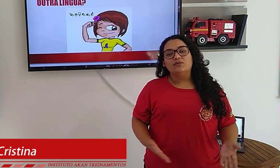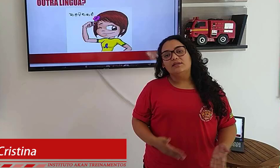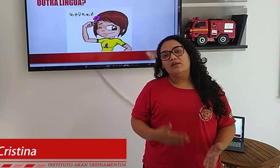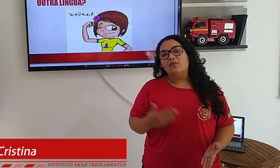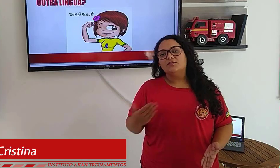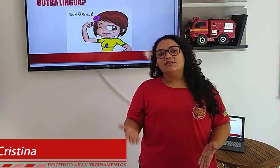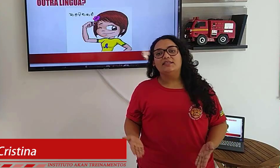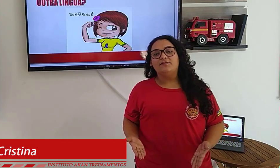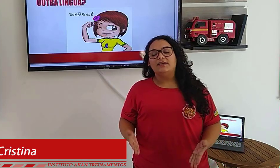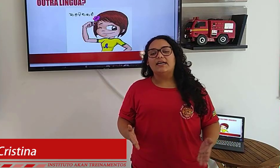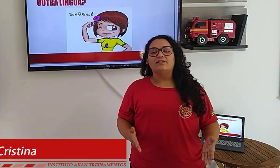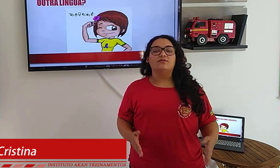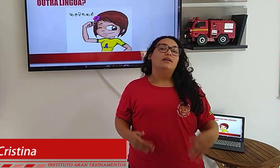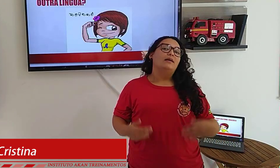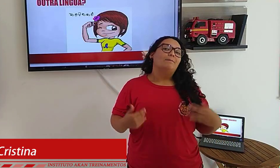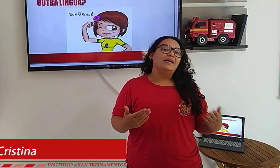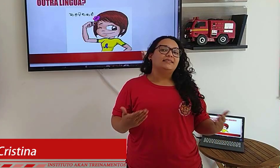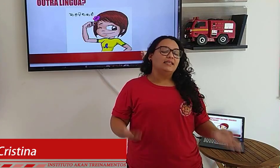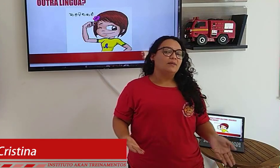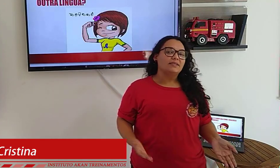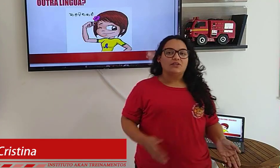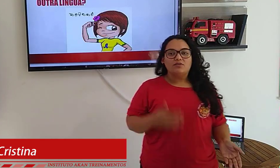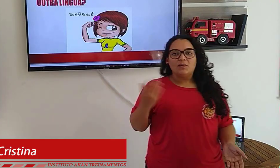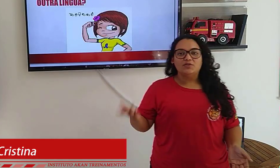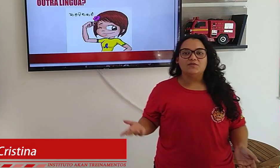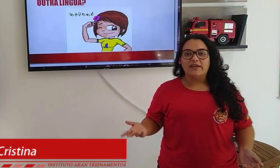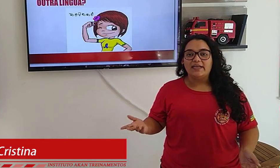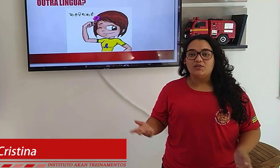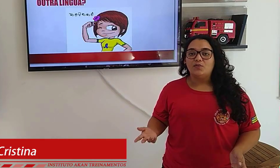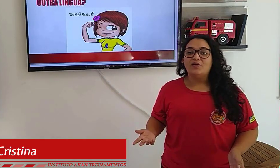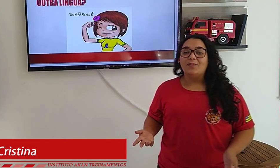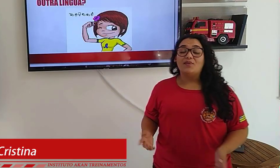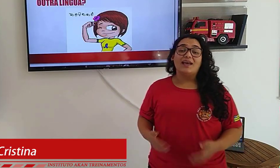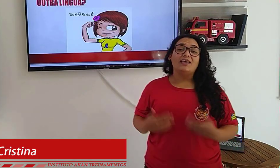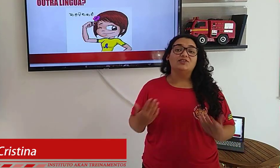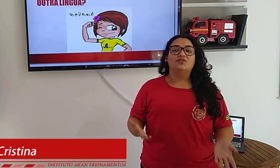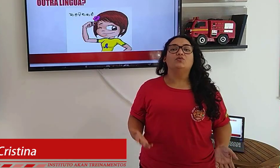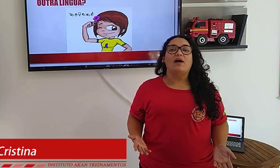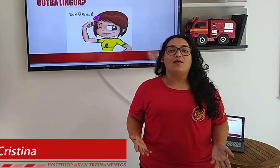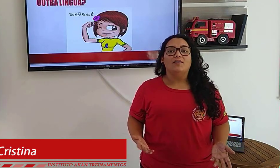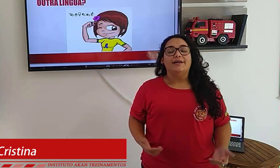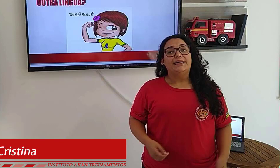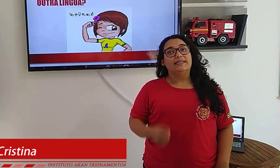mesmo significado. Mas em Libras é totalmente diferente. Por quê? Porque ela é gestual. Então,